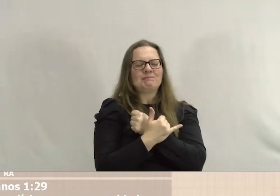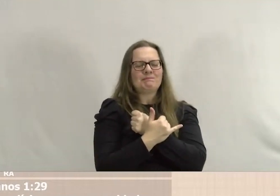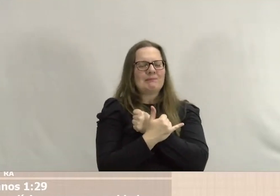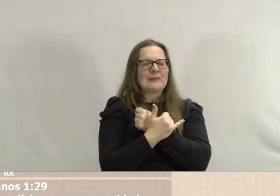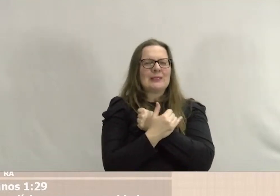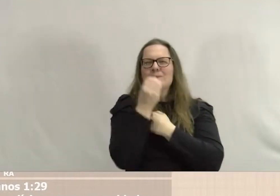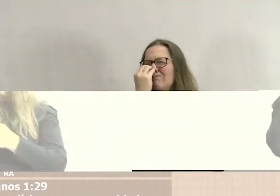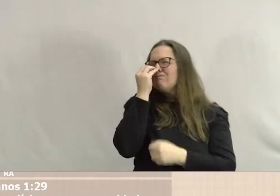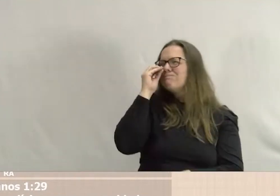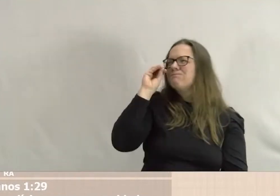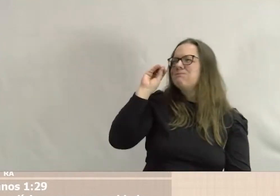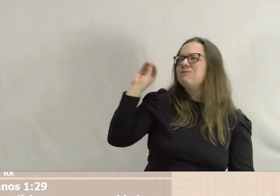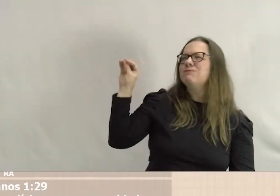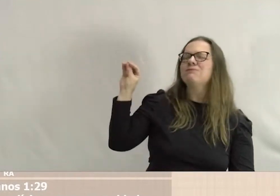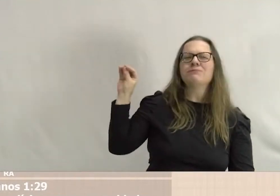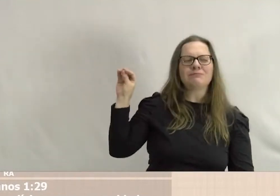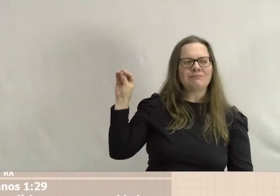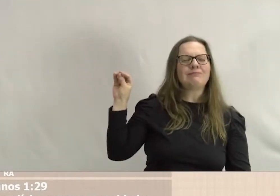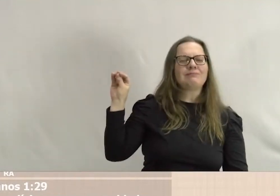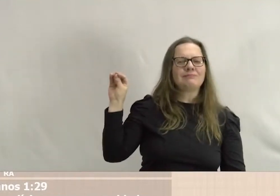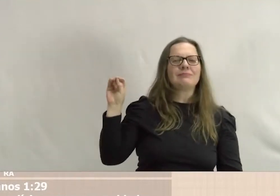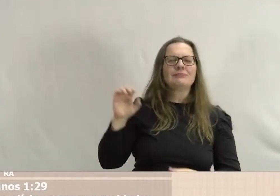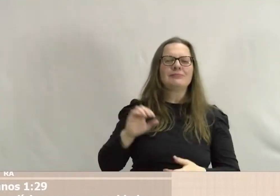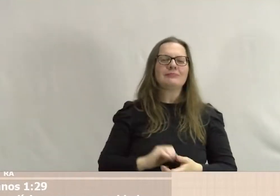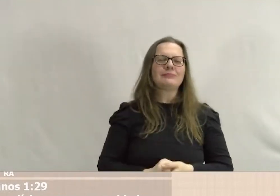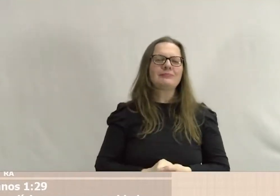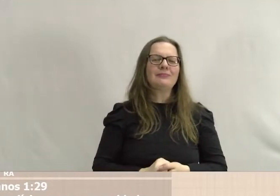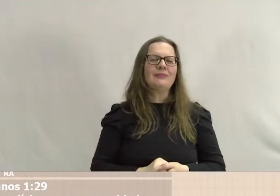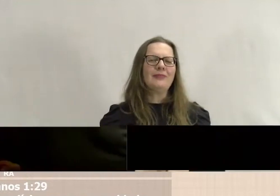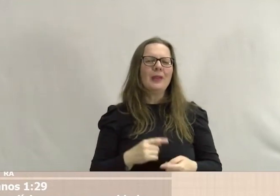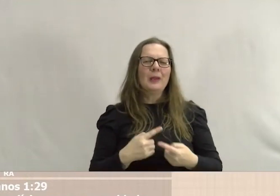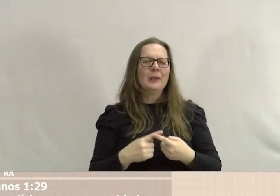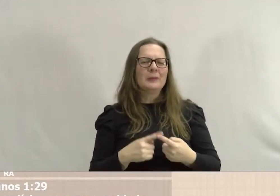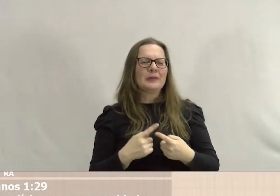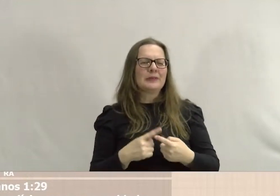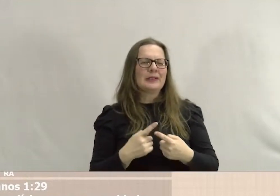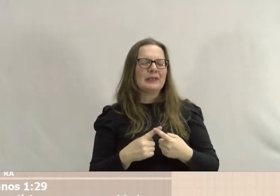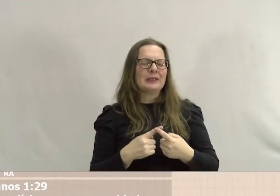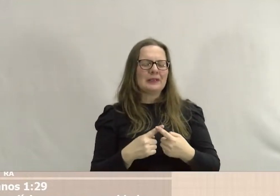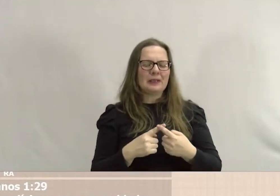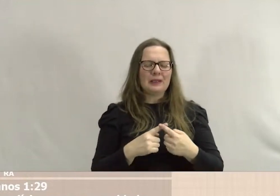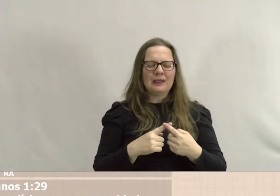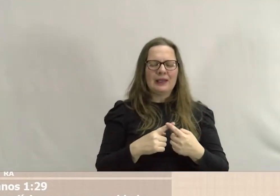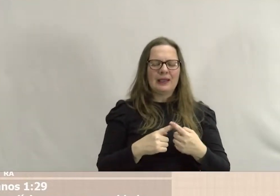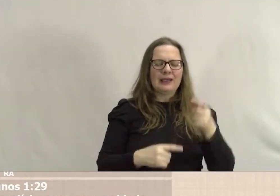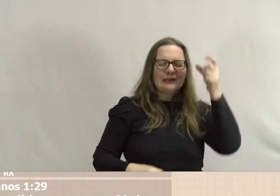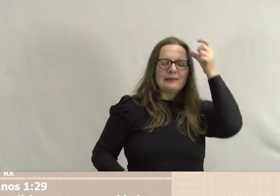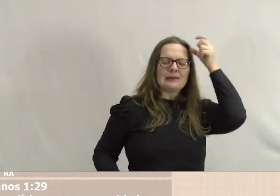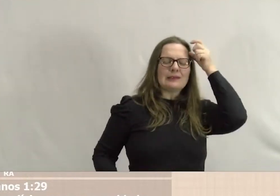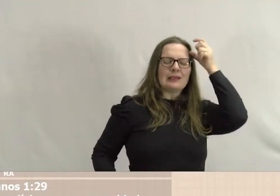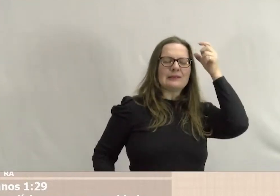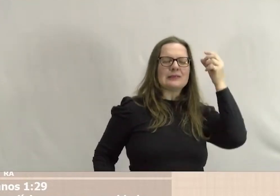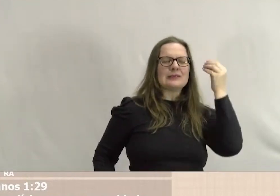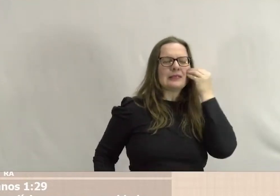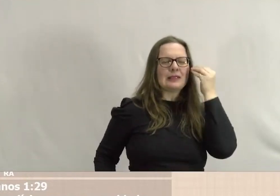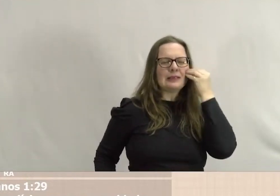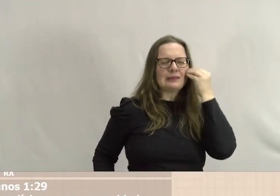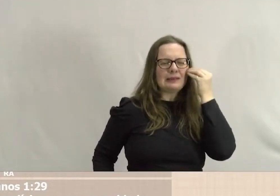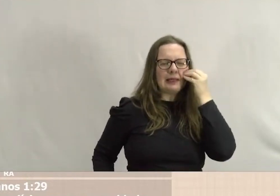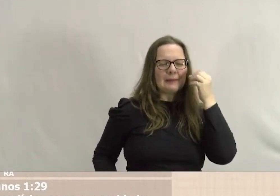criação. Ele quer contaminar o homem, estragar o homem para a edificação,